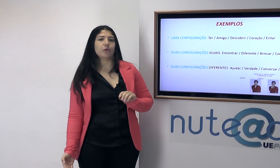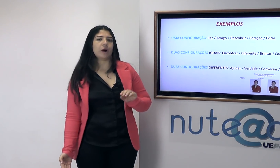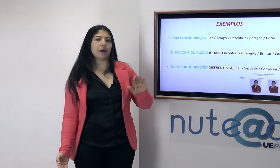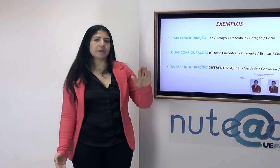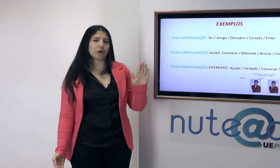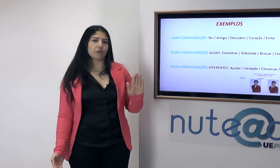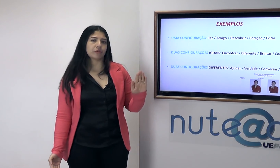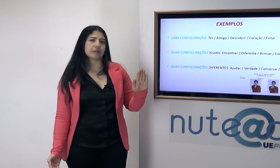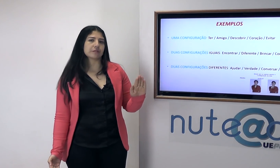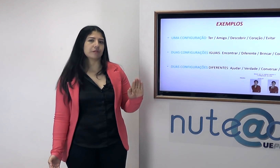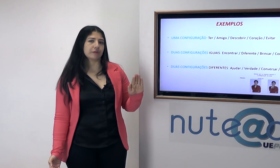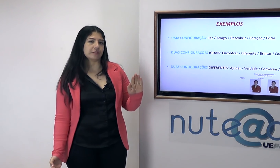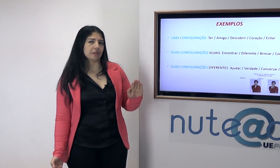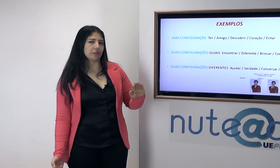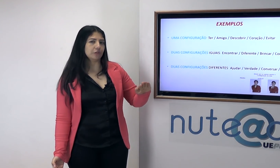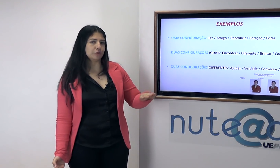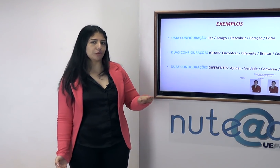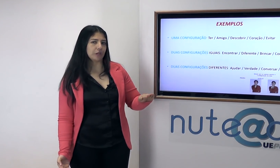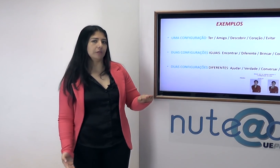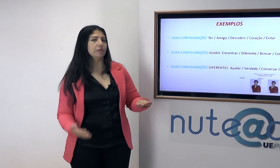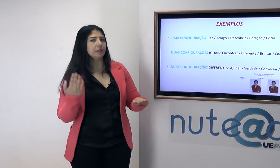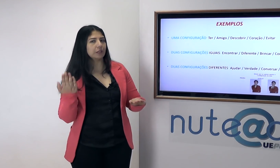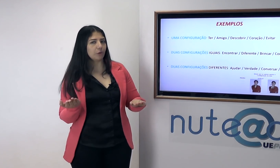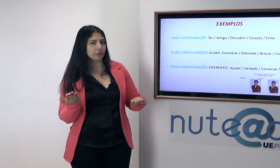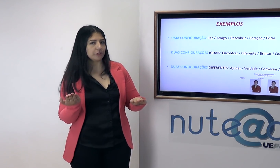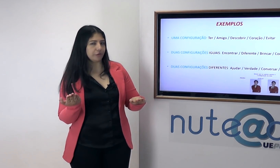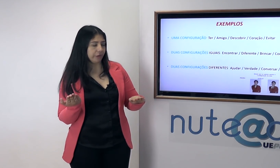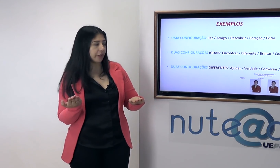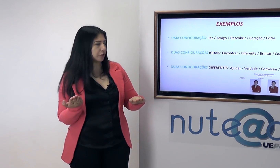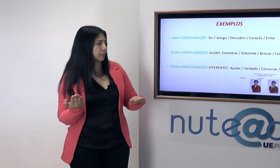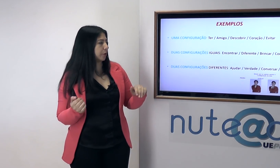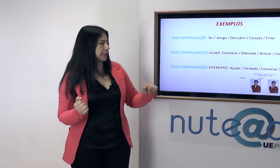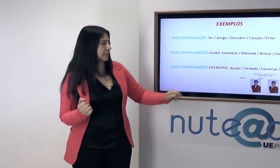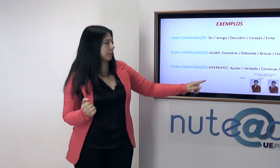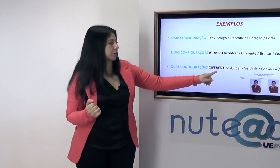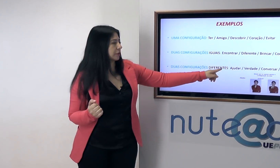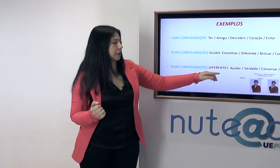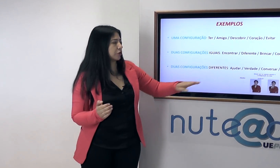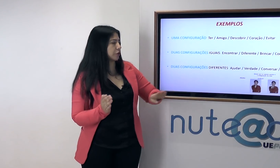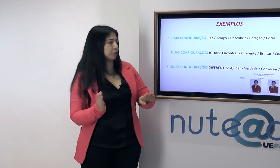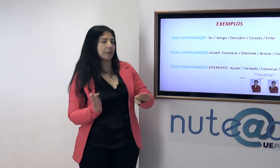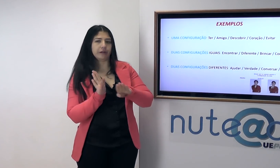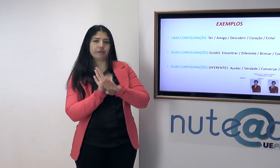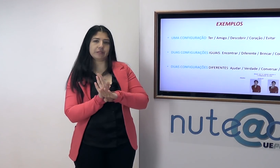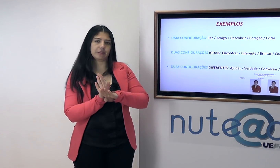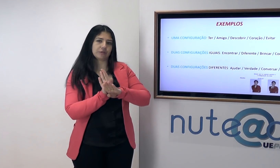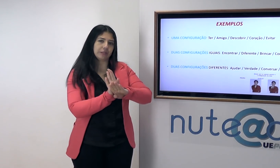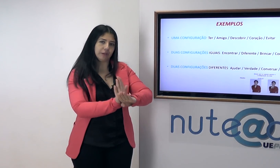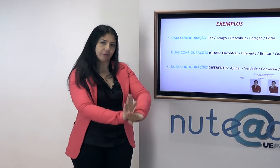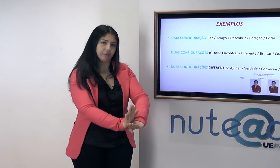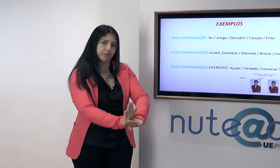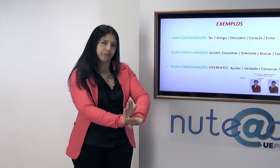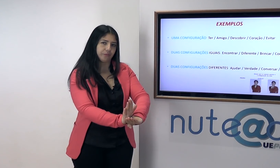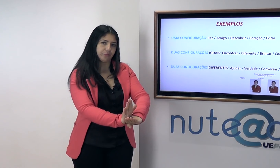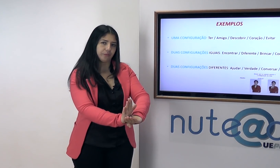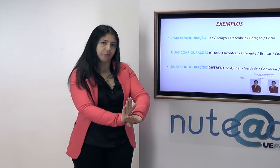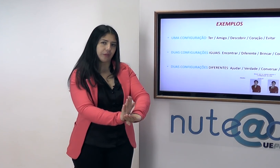mão a minha configuração vai ser de um jeito e na outra é diferente. Por exemplo, o sinal de ajudar vai ser isso aqui,